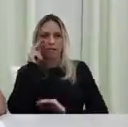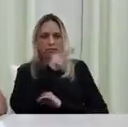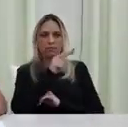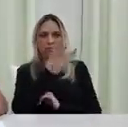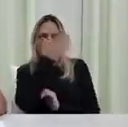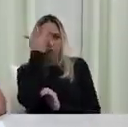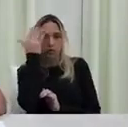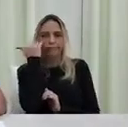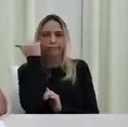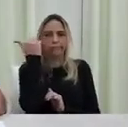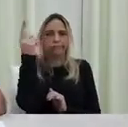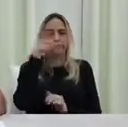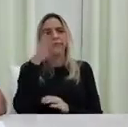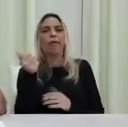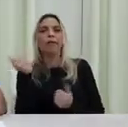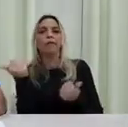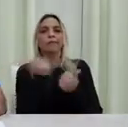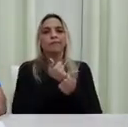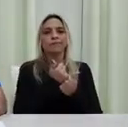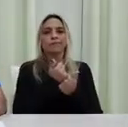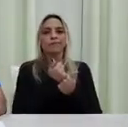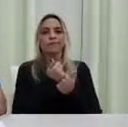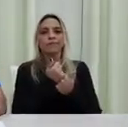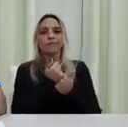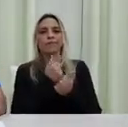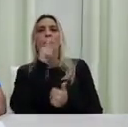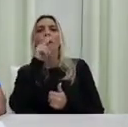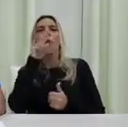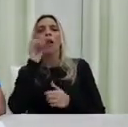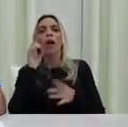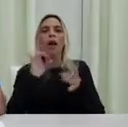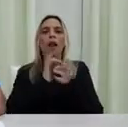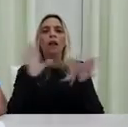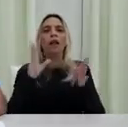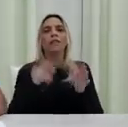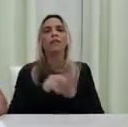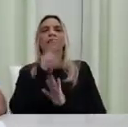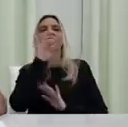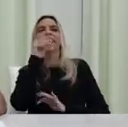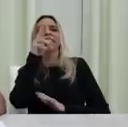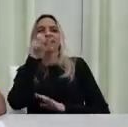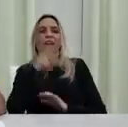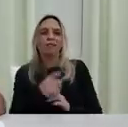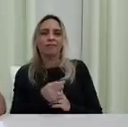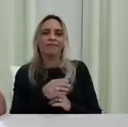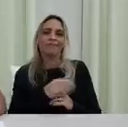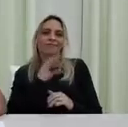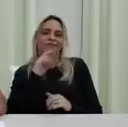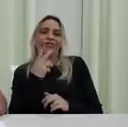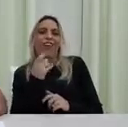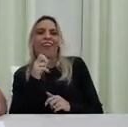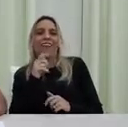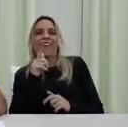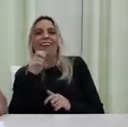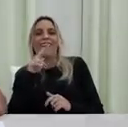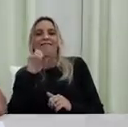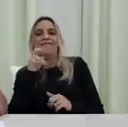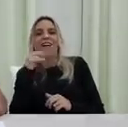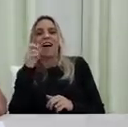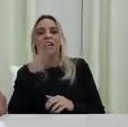né? Figurões defendendo Lula livre, viva Che Guevara, o socialismo